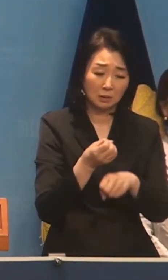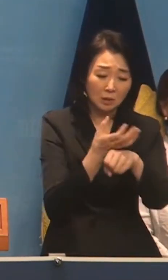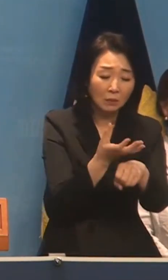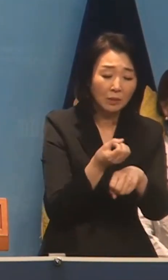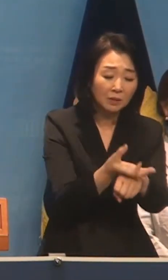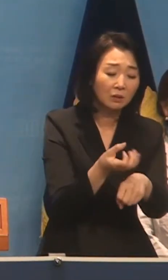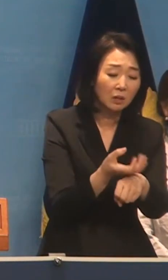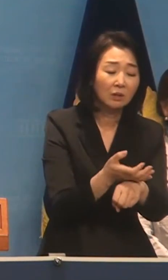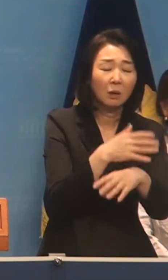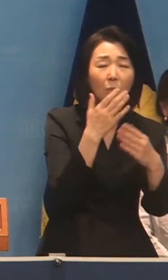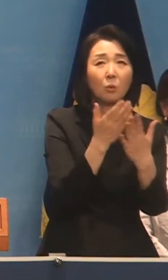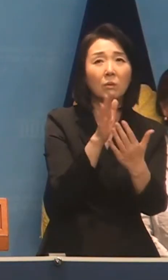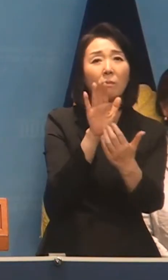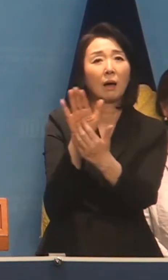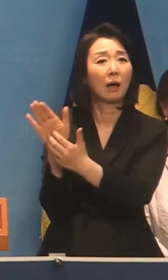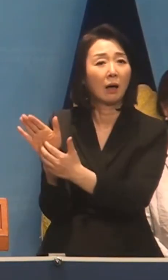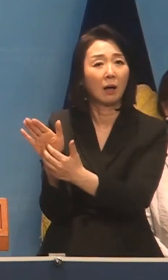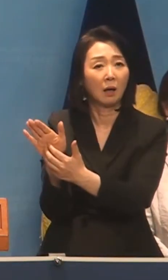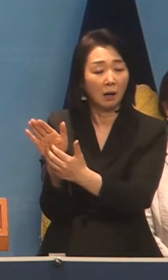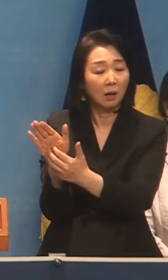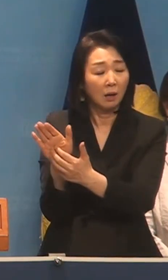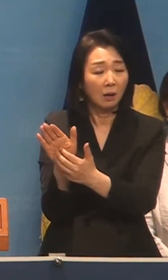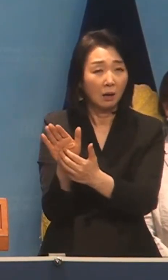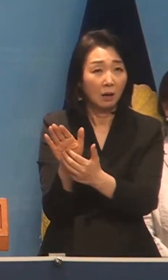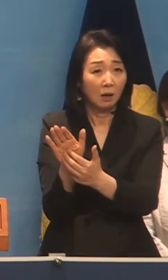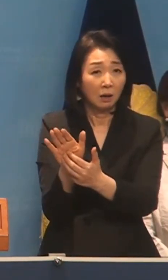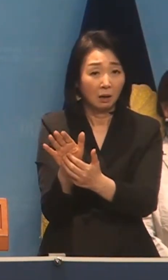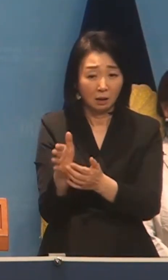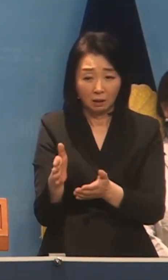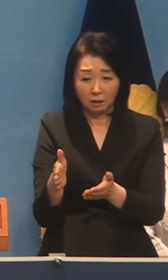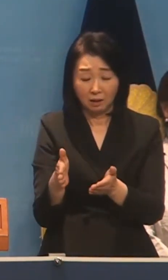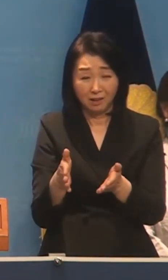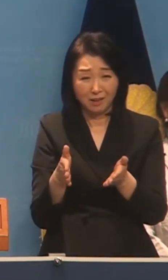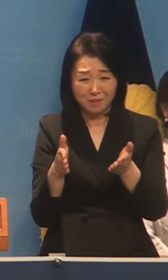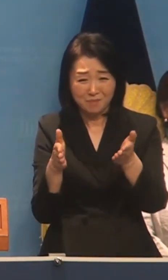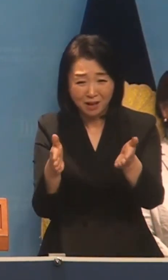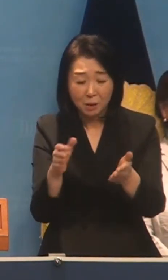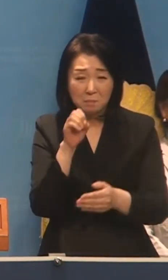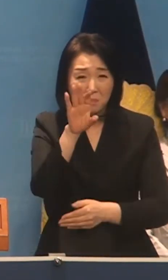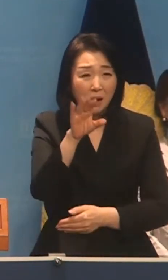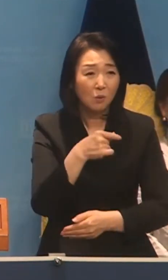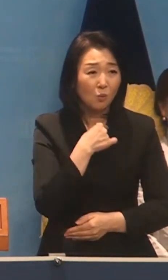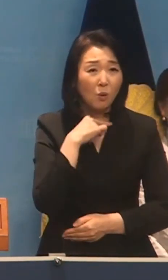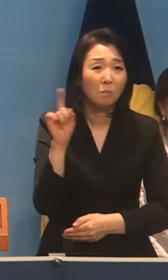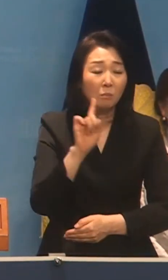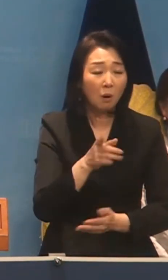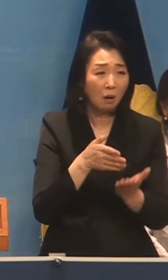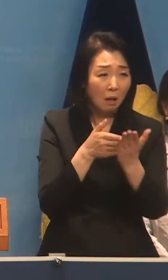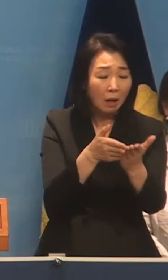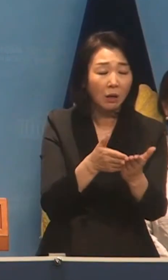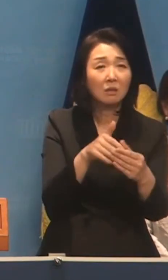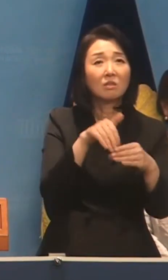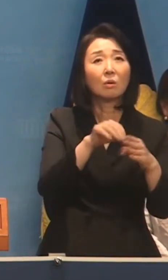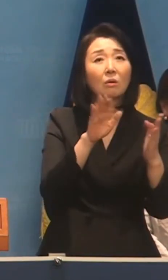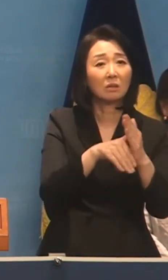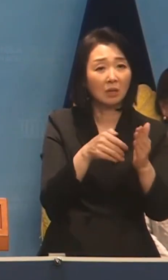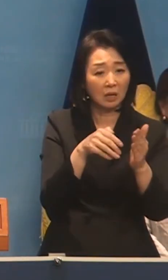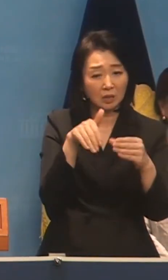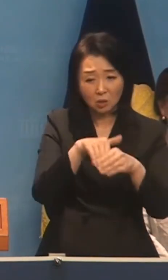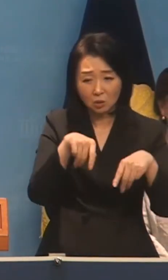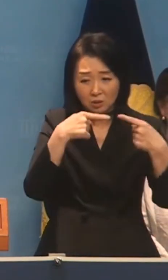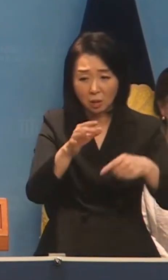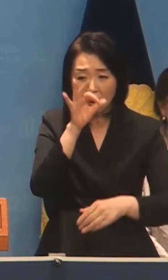있는 통로가 다 막혀 있습니다. 제일 통로를 많이 낼 수 있는 게 선거 기간인데 선거에 참여할 수 없으니까